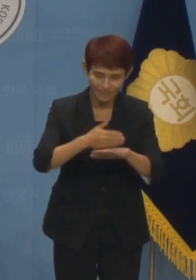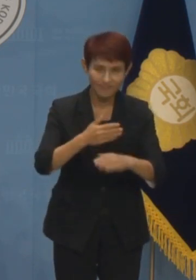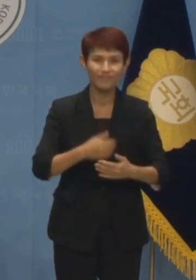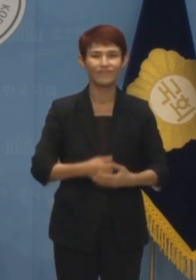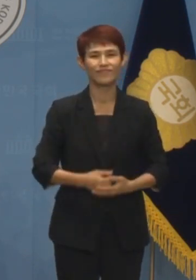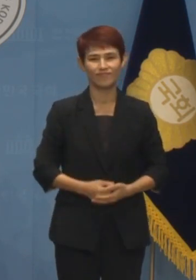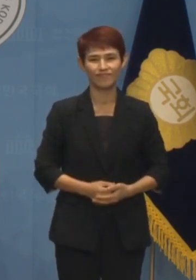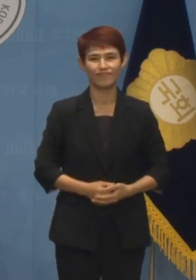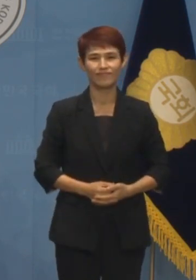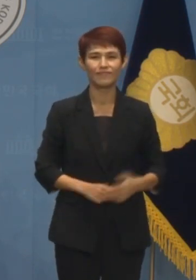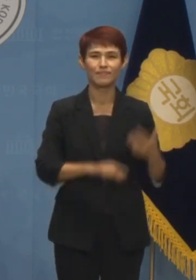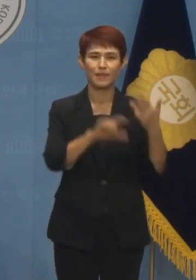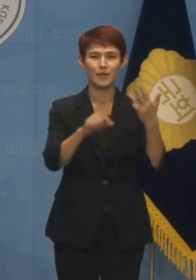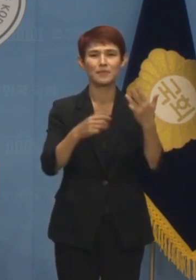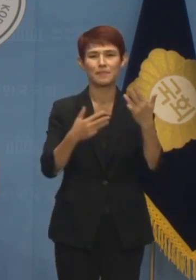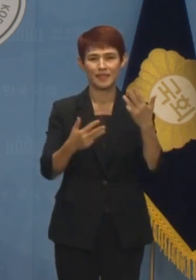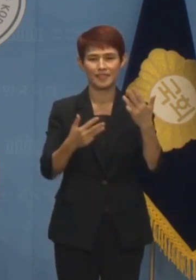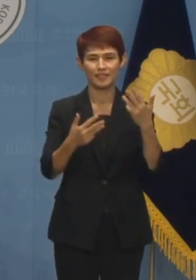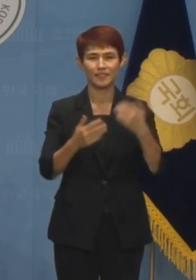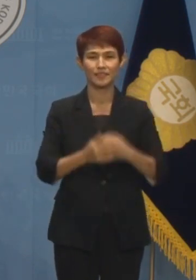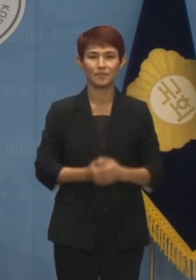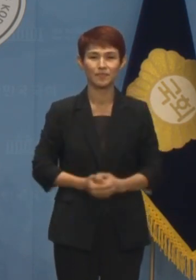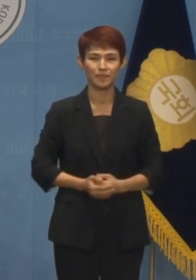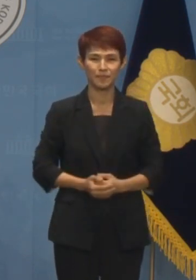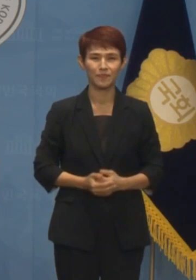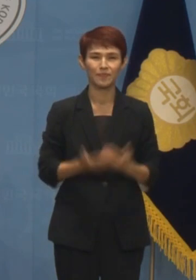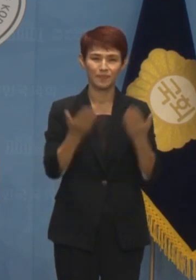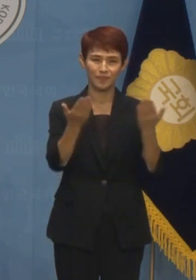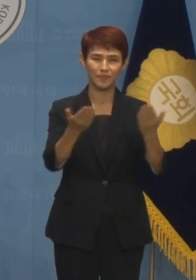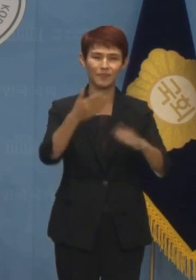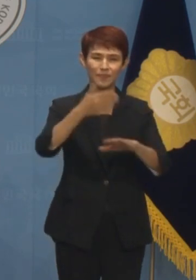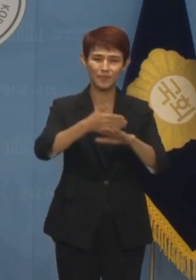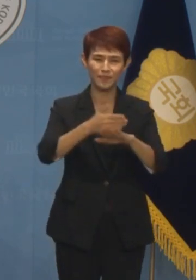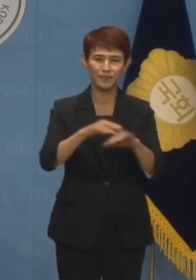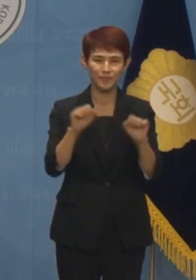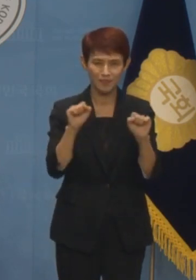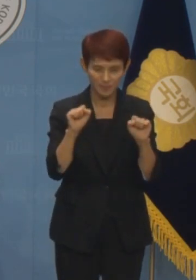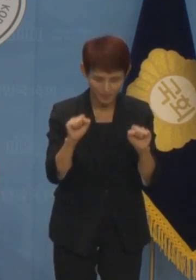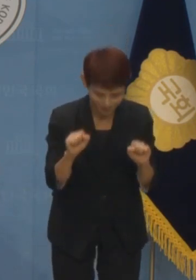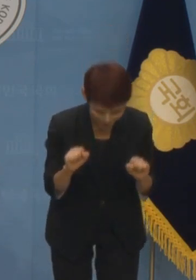2024년 8월 8일 이현주 국회의원입니다. 고맙습니다.